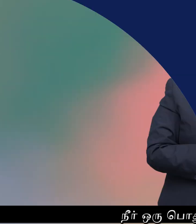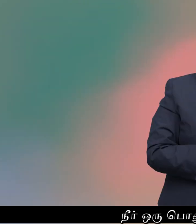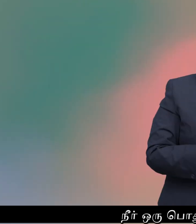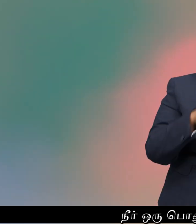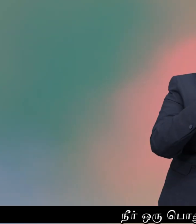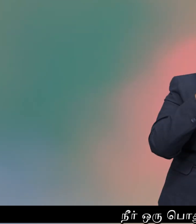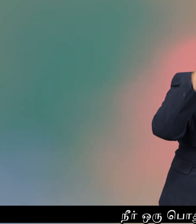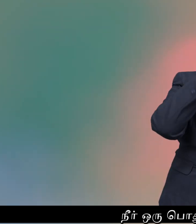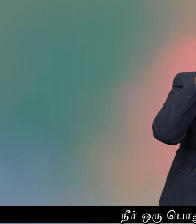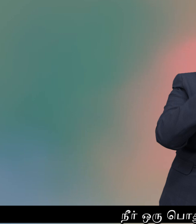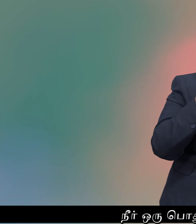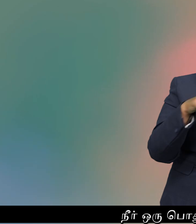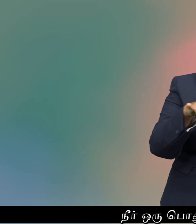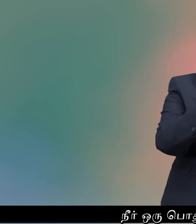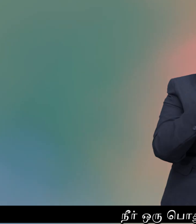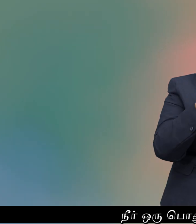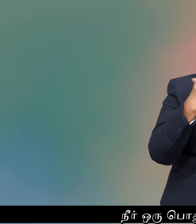நீர் ஒரு பொதுவான குளம் வளமாகும்.